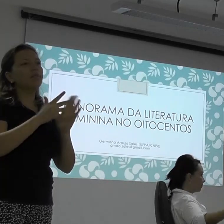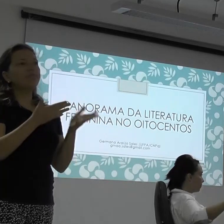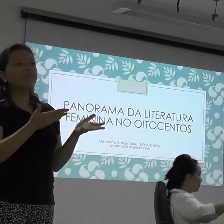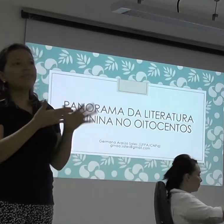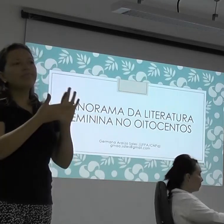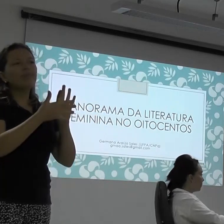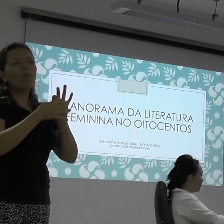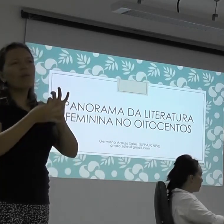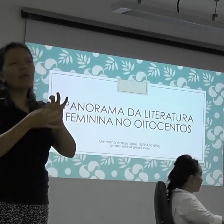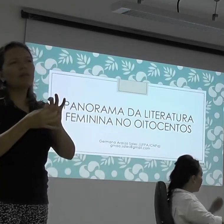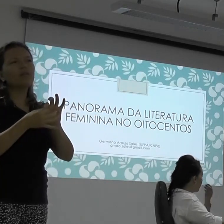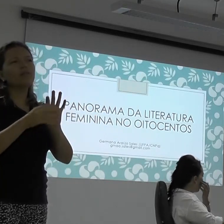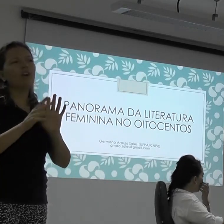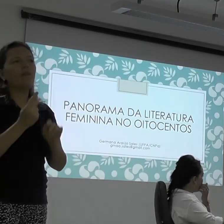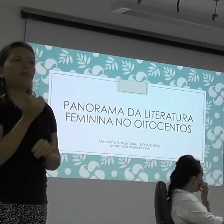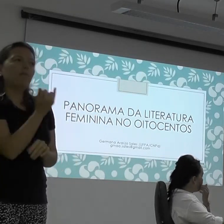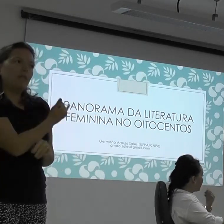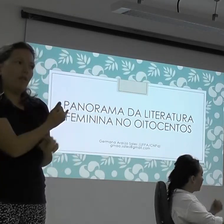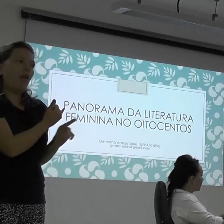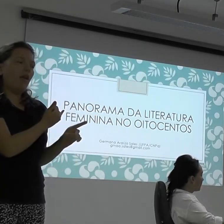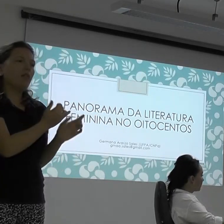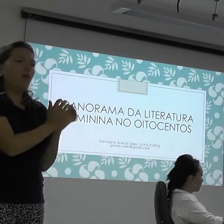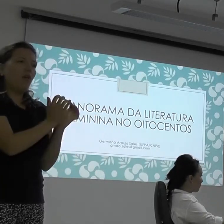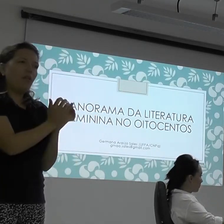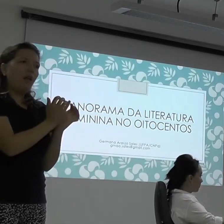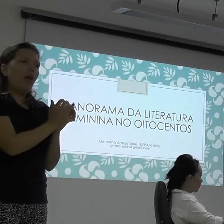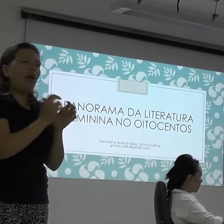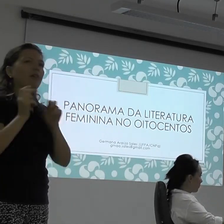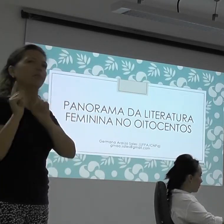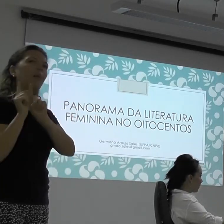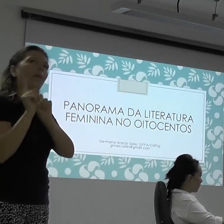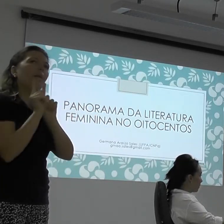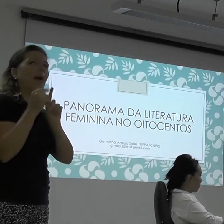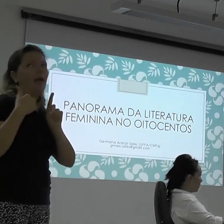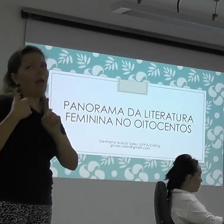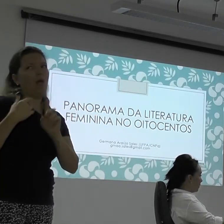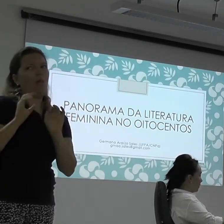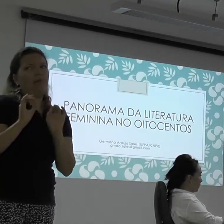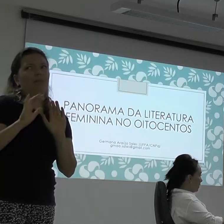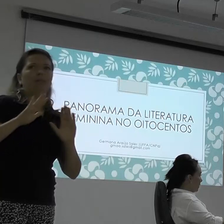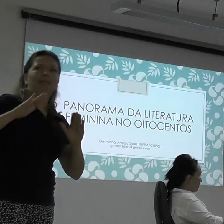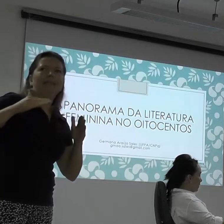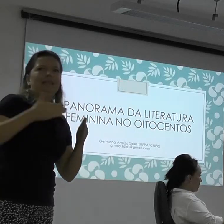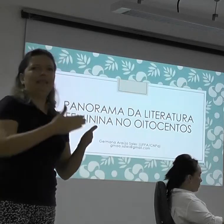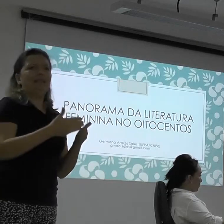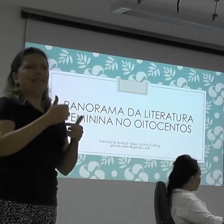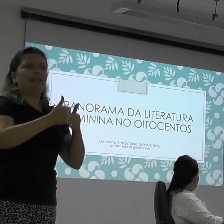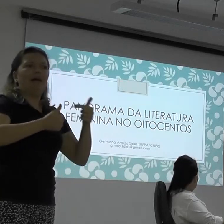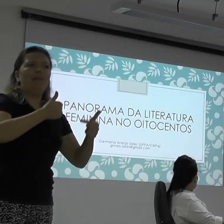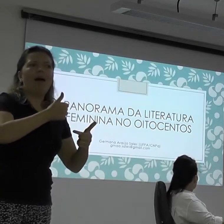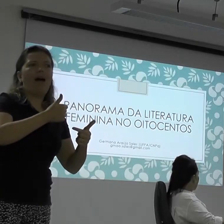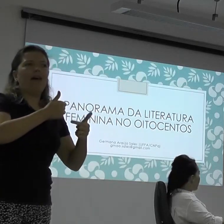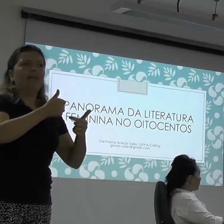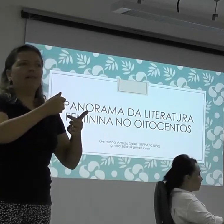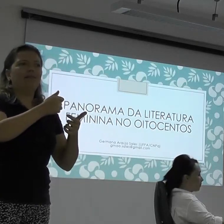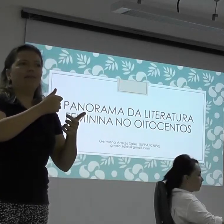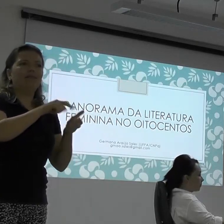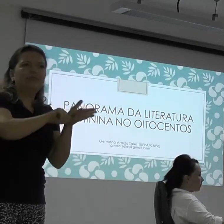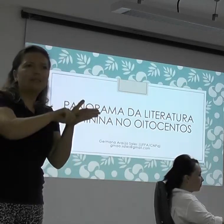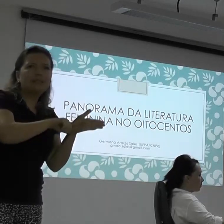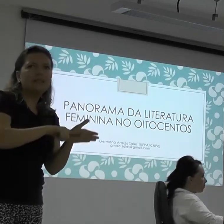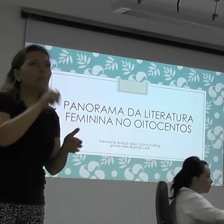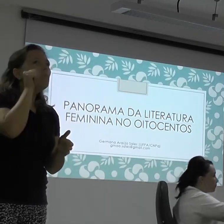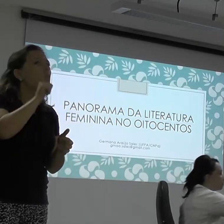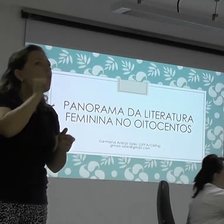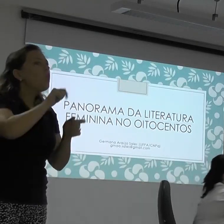Eu quero, como eu disse a Dice, no caminho, eu não sou especialista em trabalho com mulheres, na verdade é